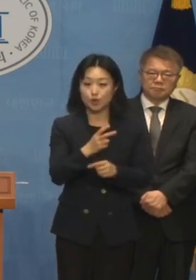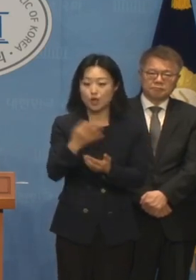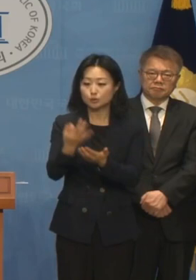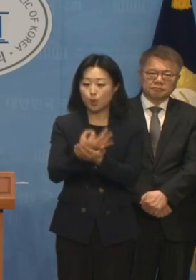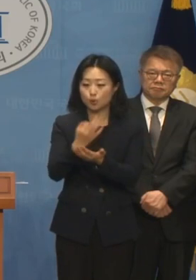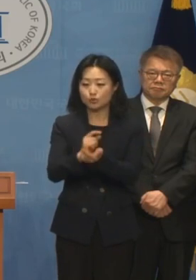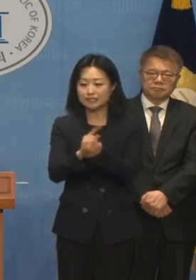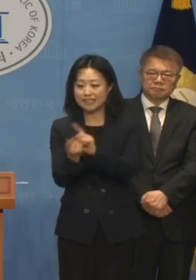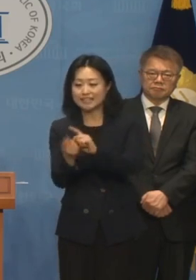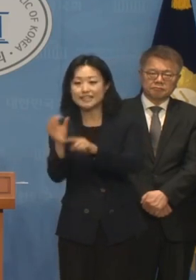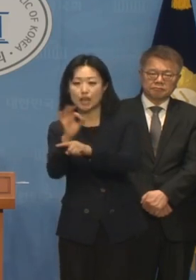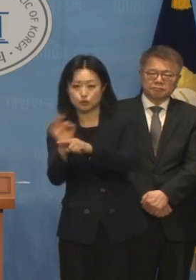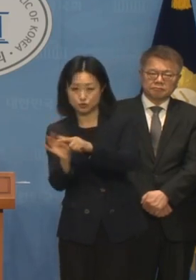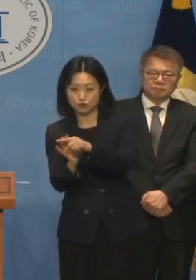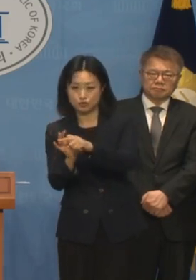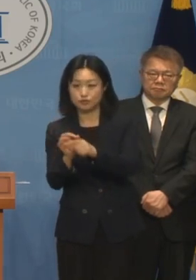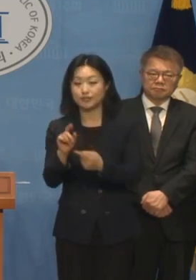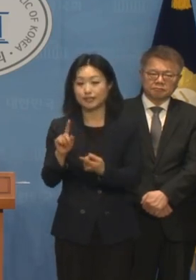대체율에 대해서